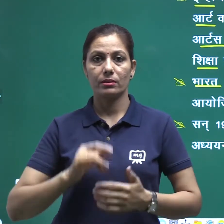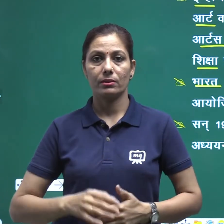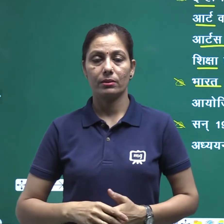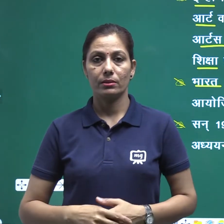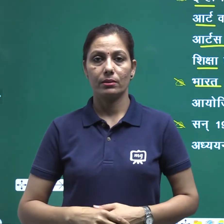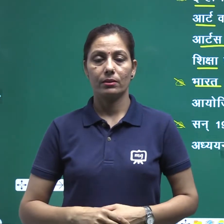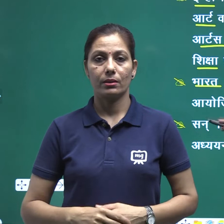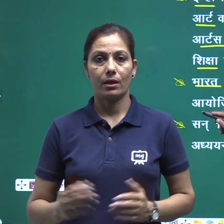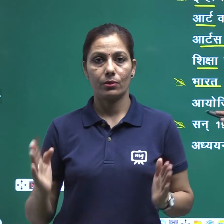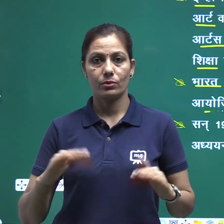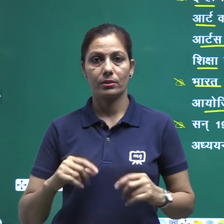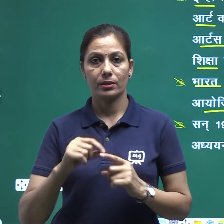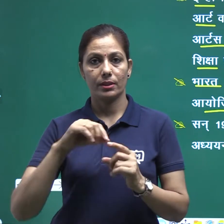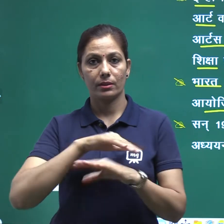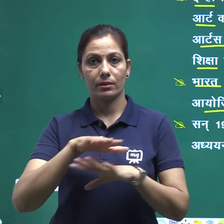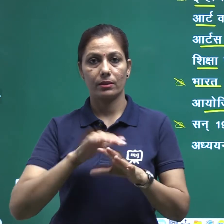आयोजित की।